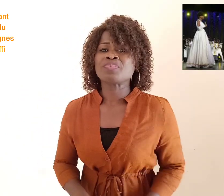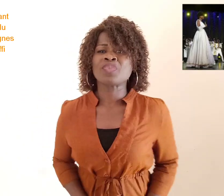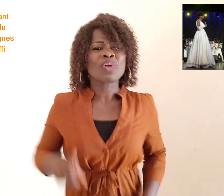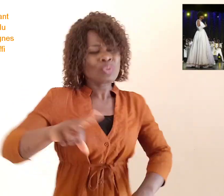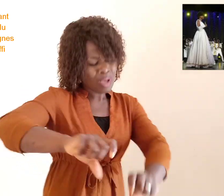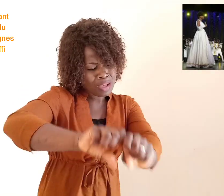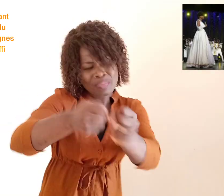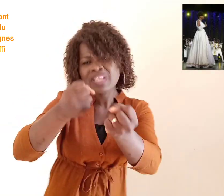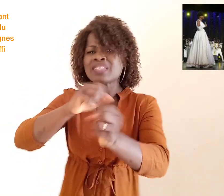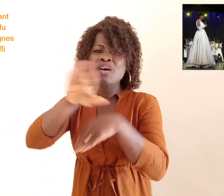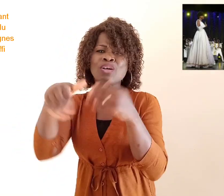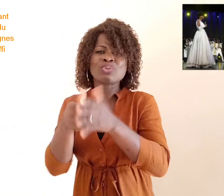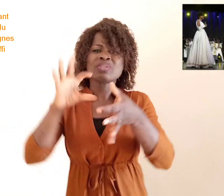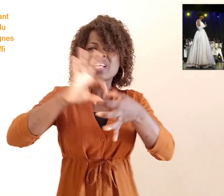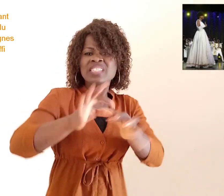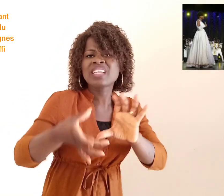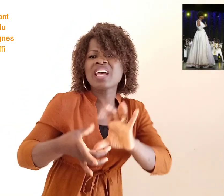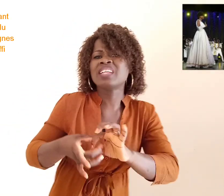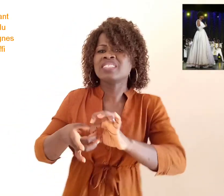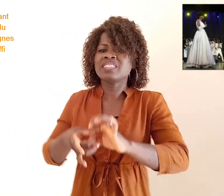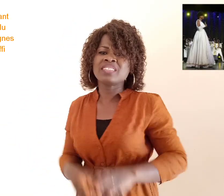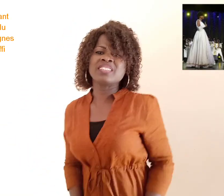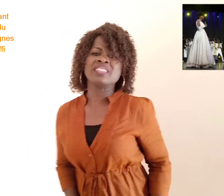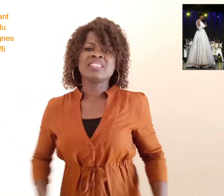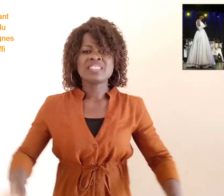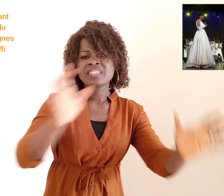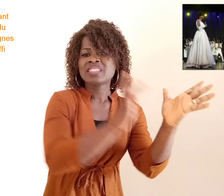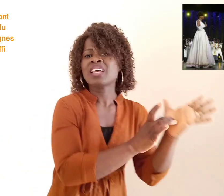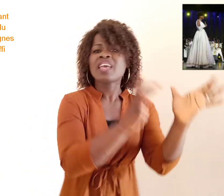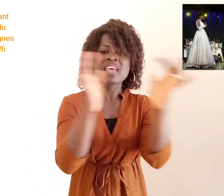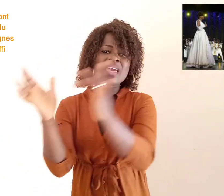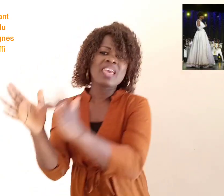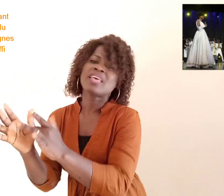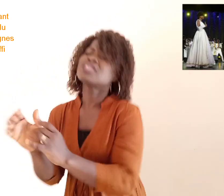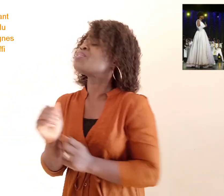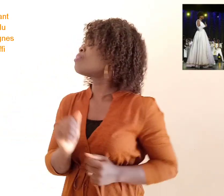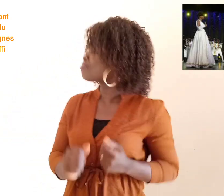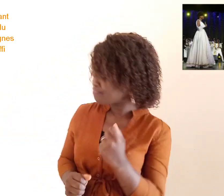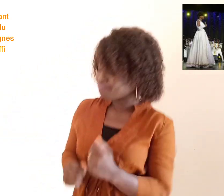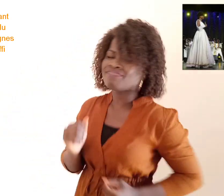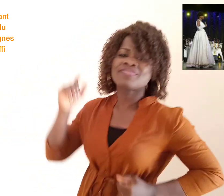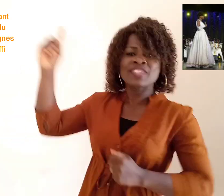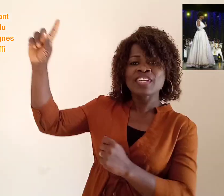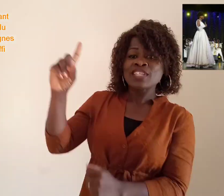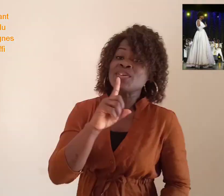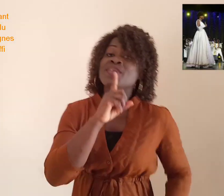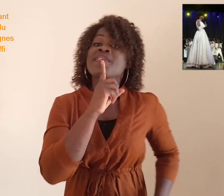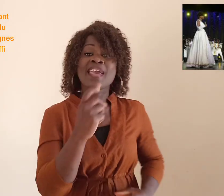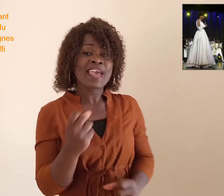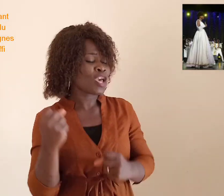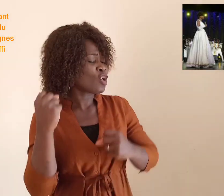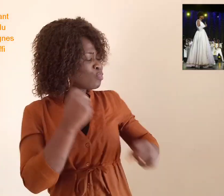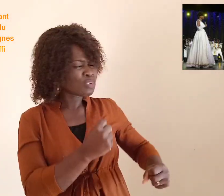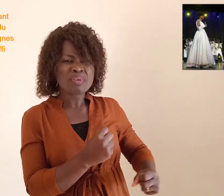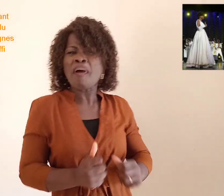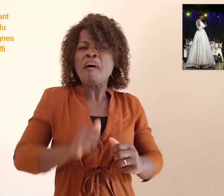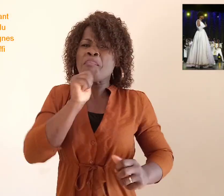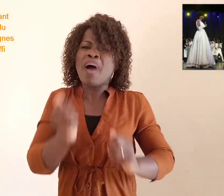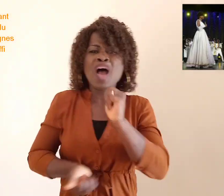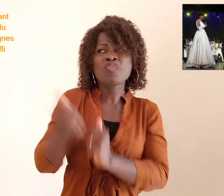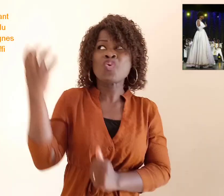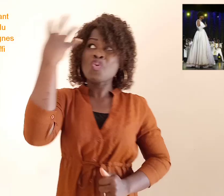Au nom de Jésus Les morts reviennent à la vie Les à Il n a pas de plus grand nom